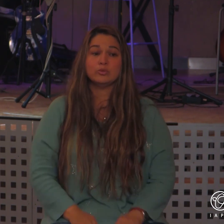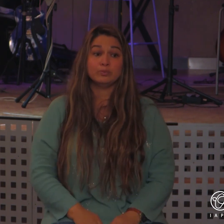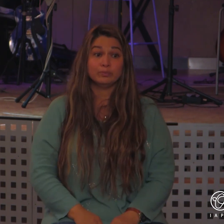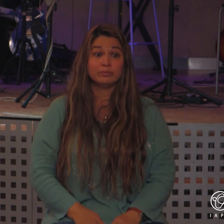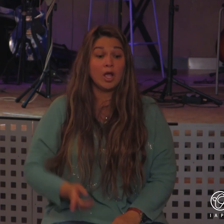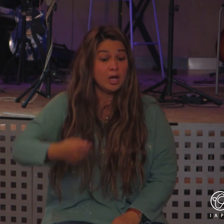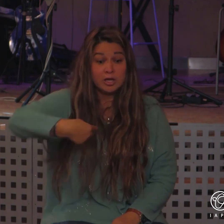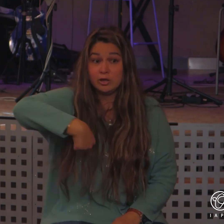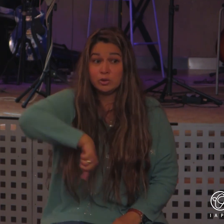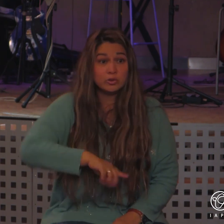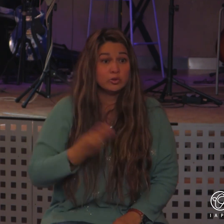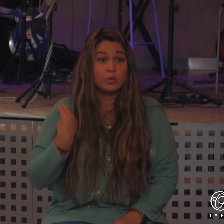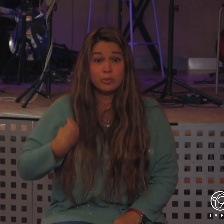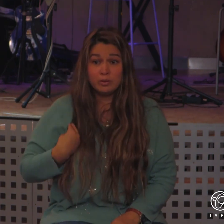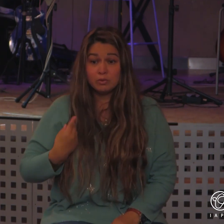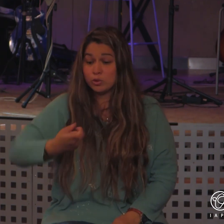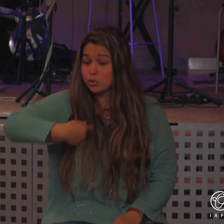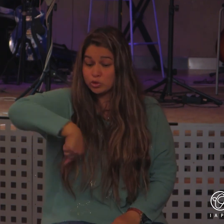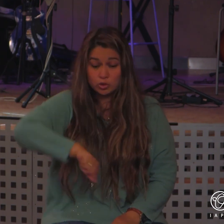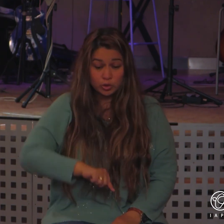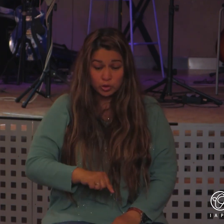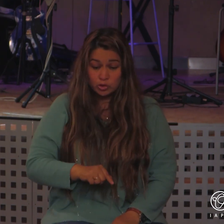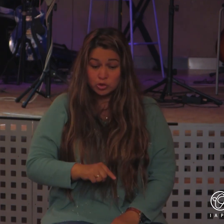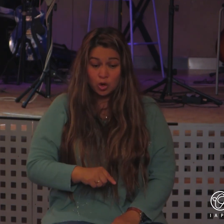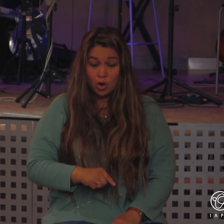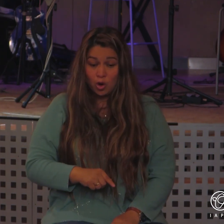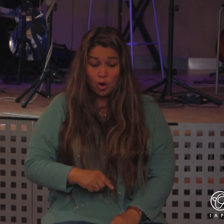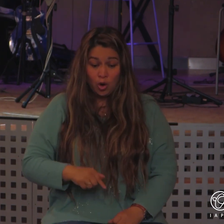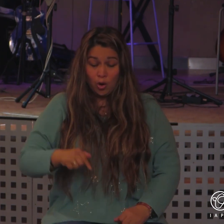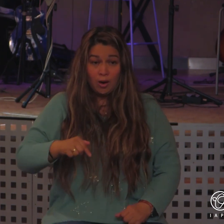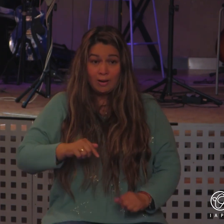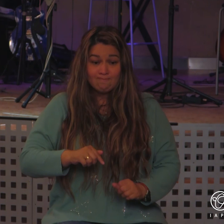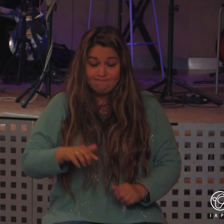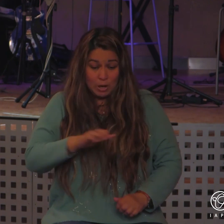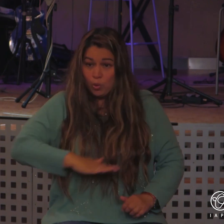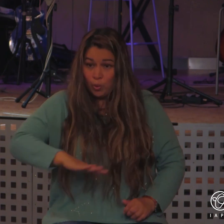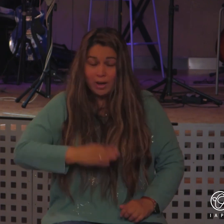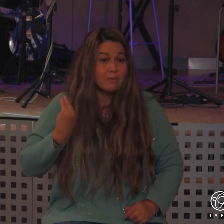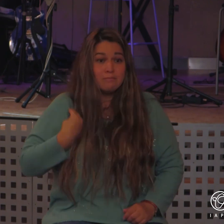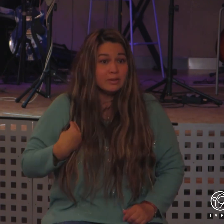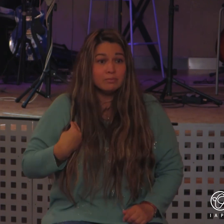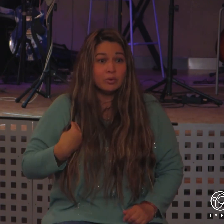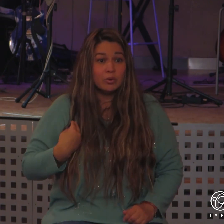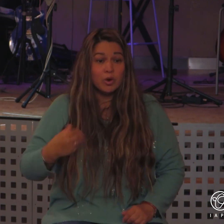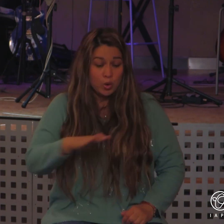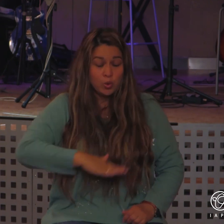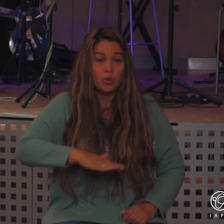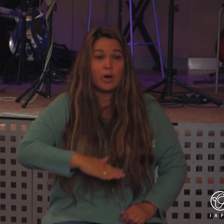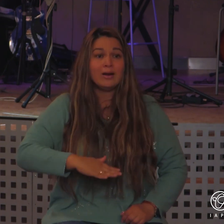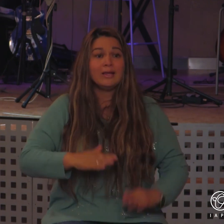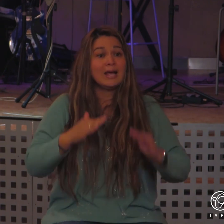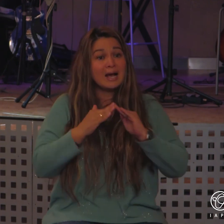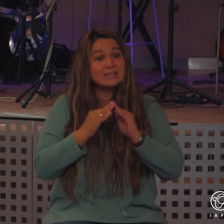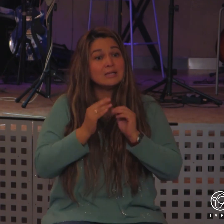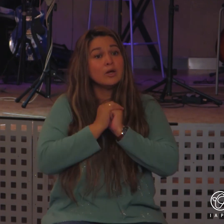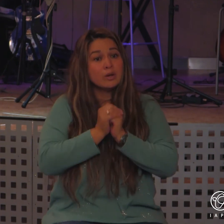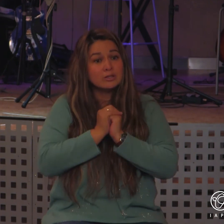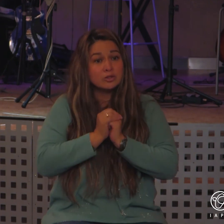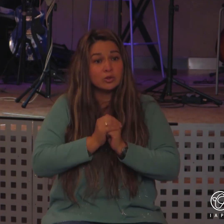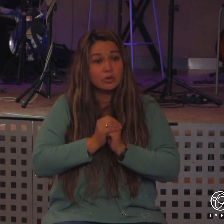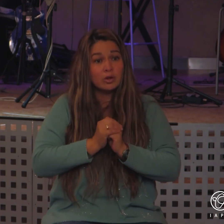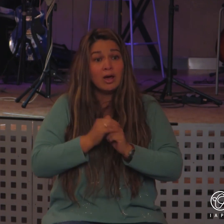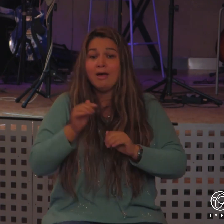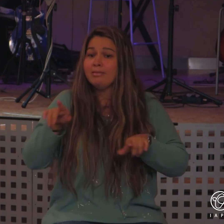de Dios? Desde nuestro lugar alto, desde nuestro Ramá. No importa dónde vayas, al final tú y yo tenemos